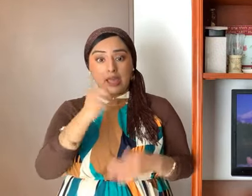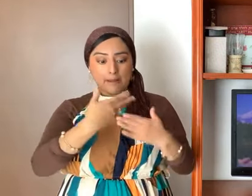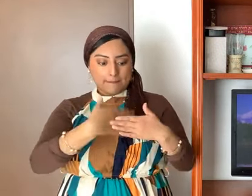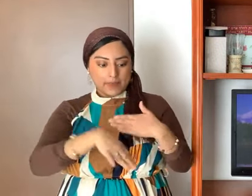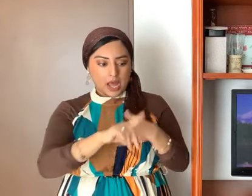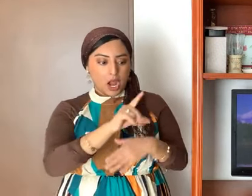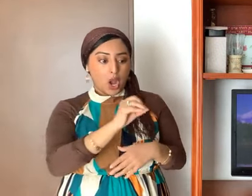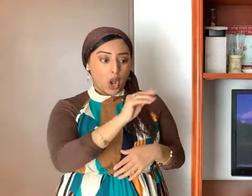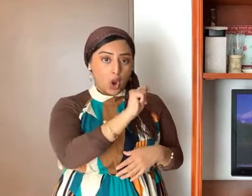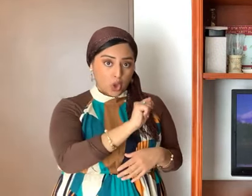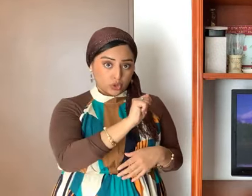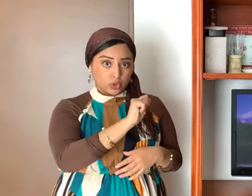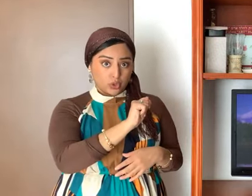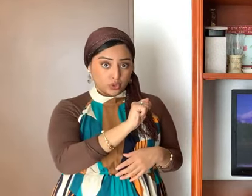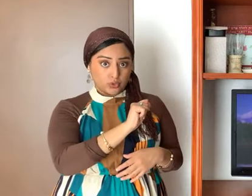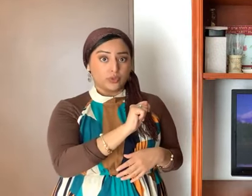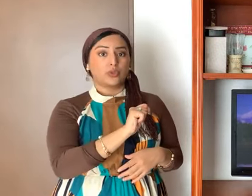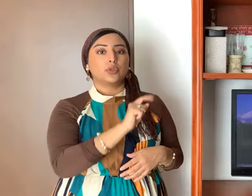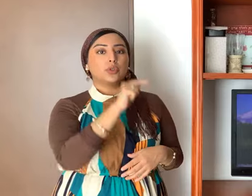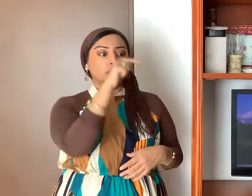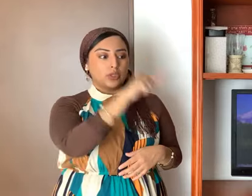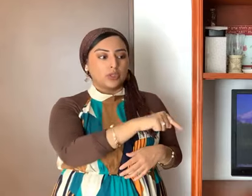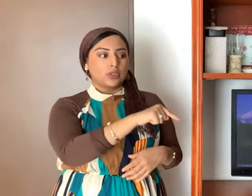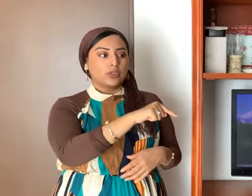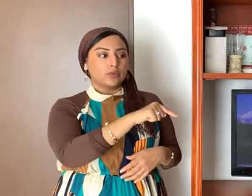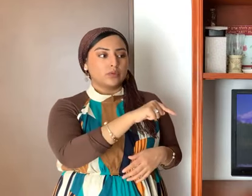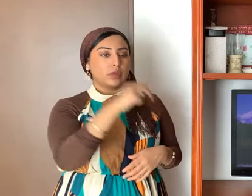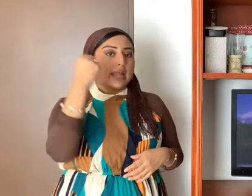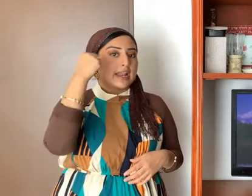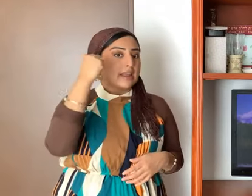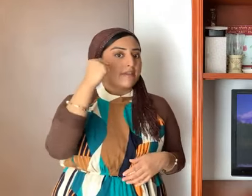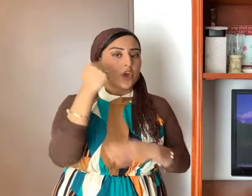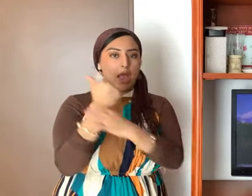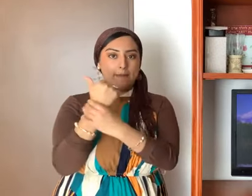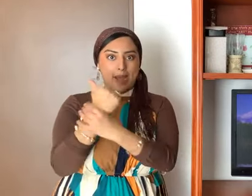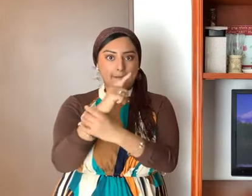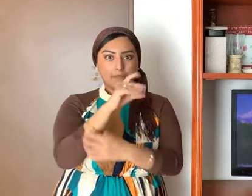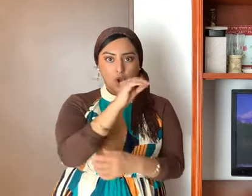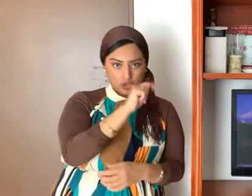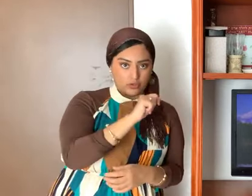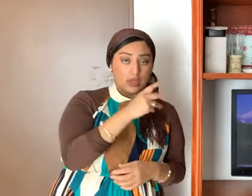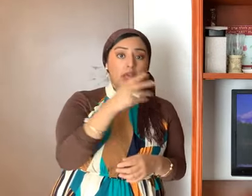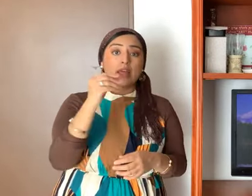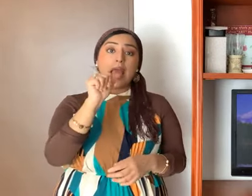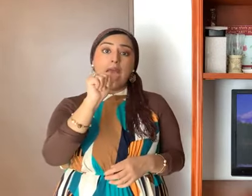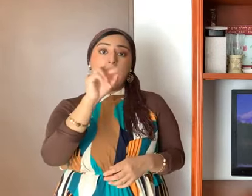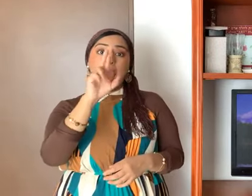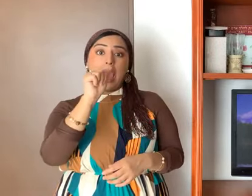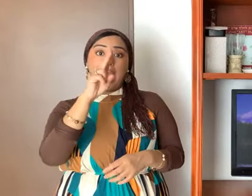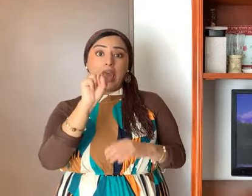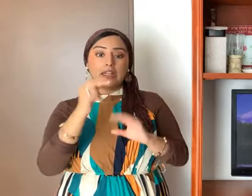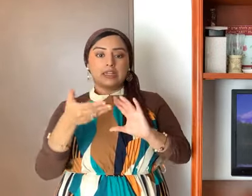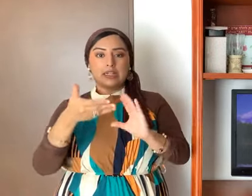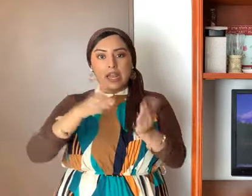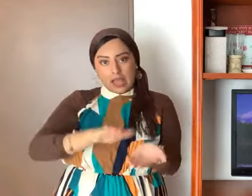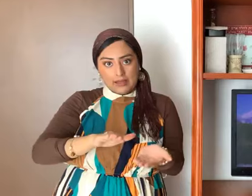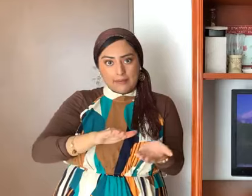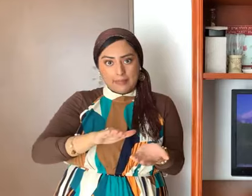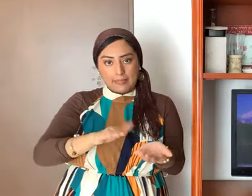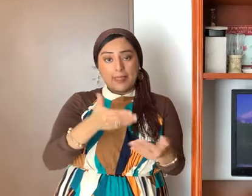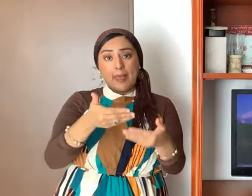Lot. Lot es el sobrino de Abraham. ¿Vamos bien hasta aquí? Y murió Harán antes que su padre